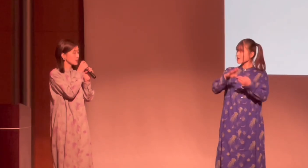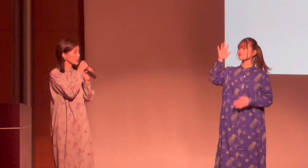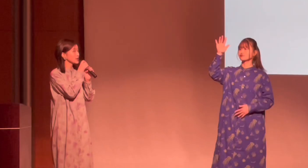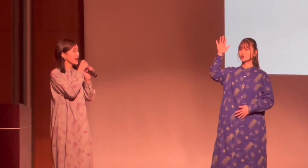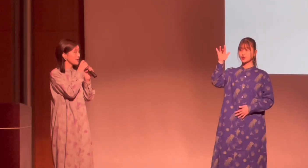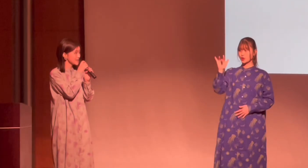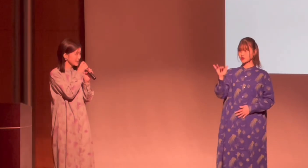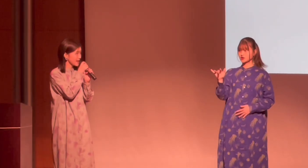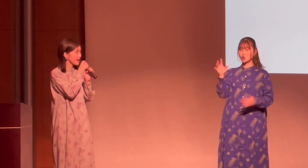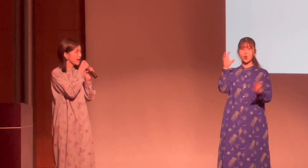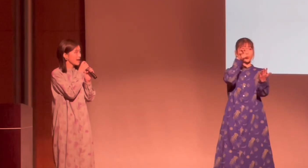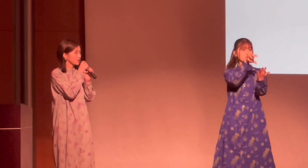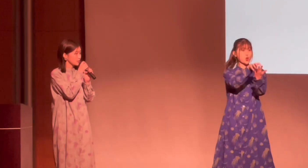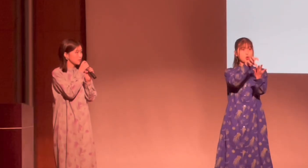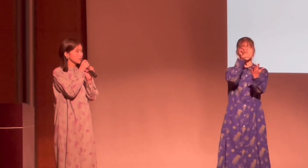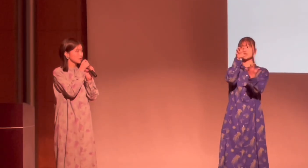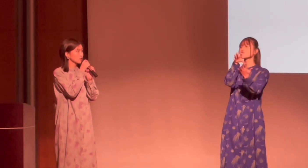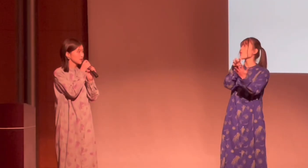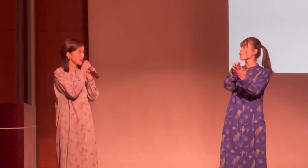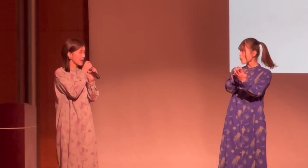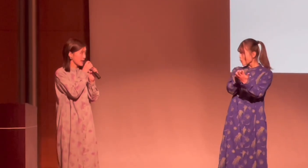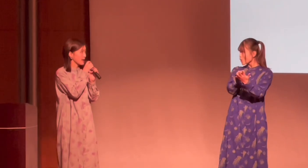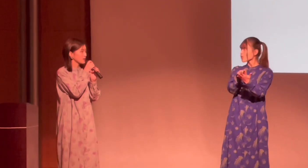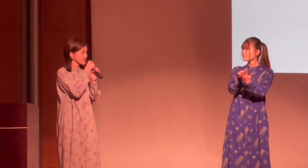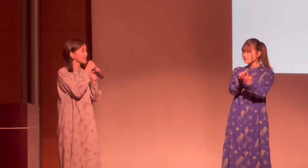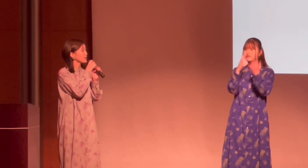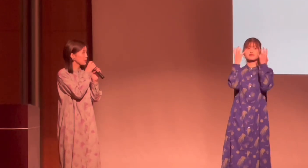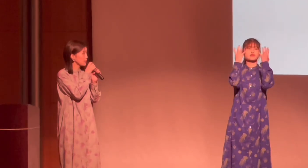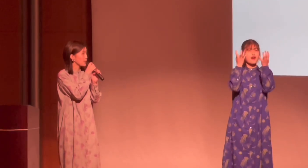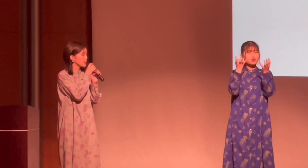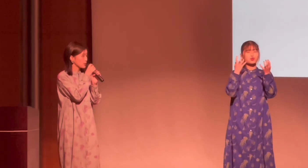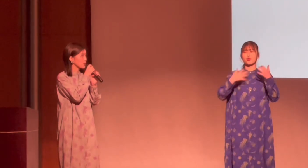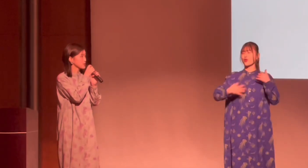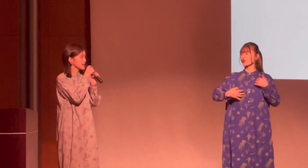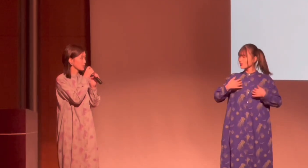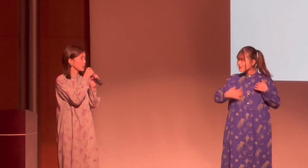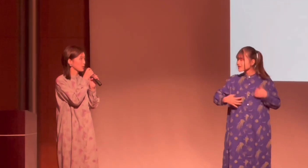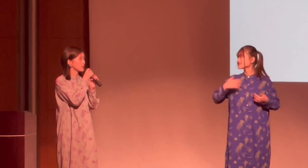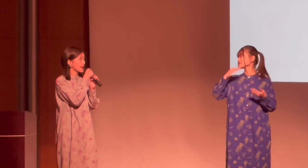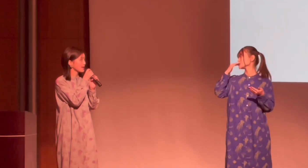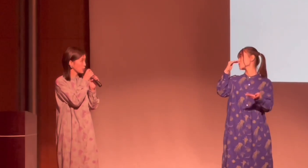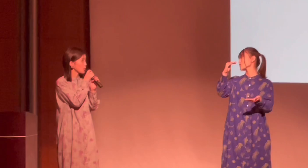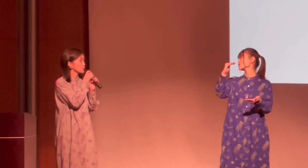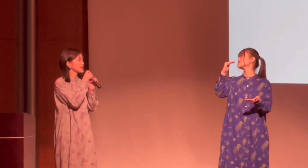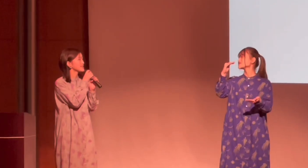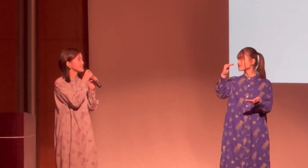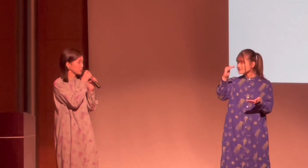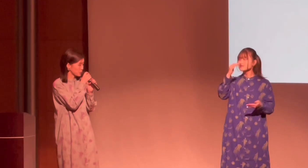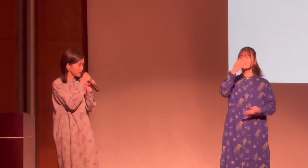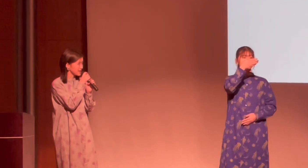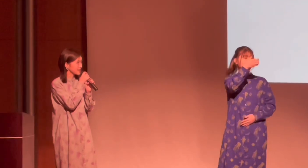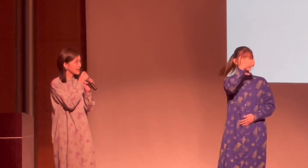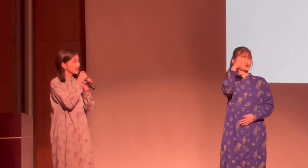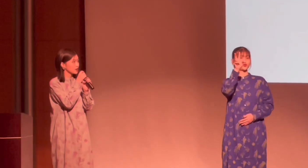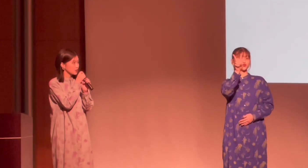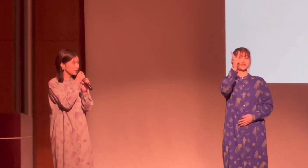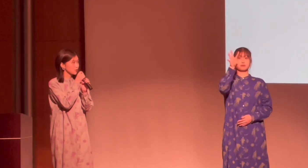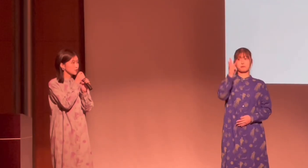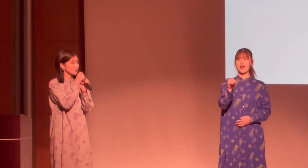その曲に合わせて指文字を載せたのを投稿したところ、なんと嬉しいことに92